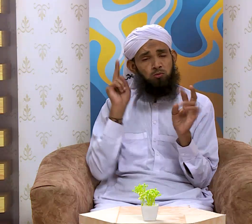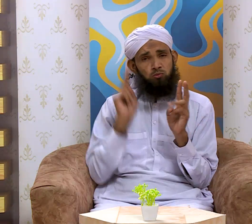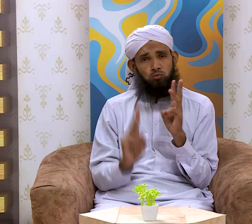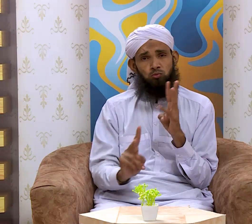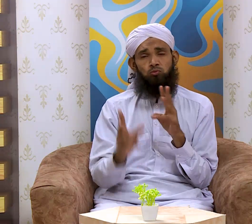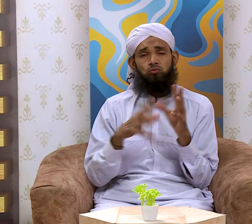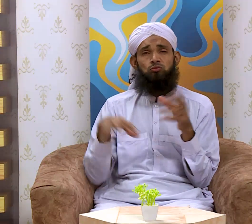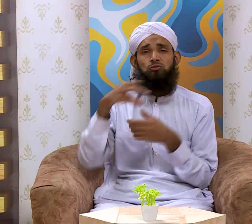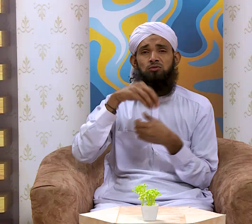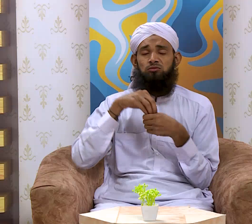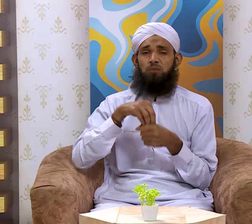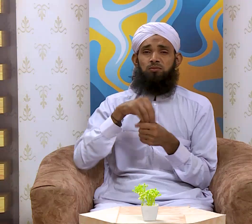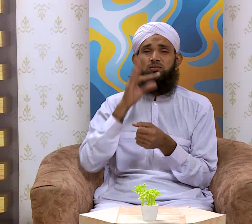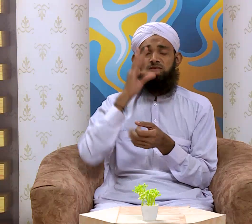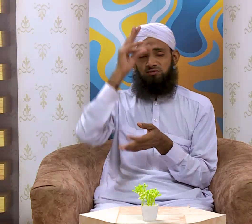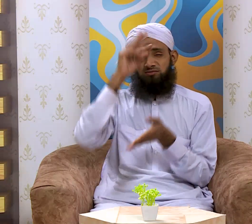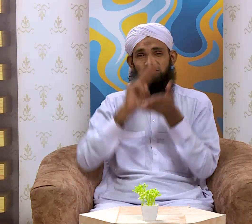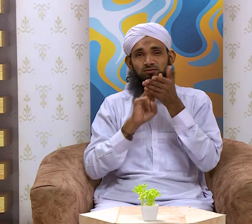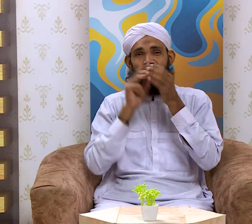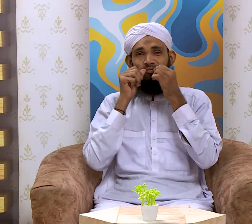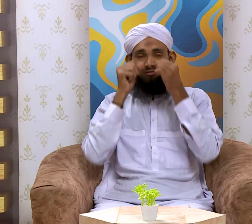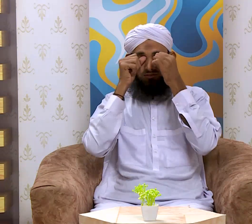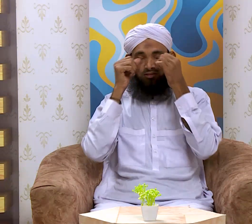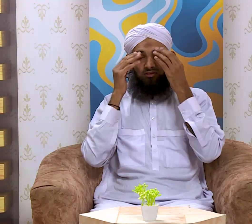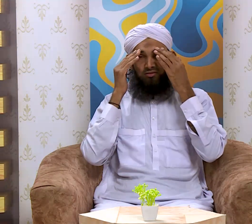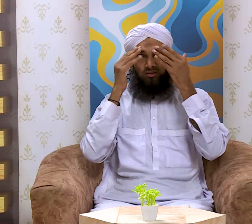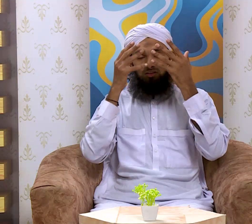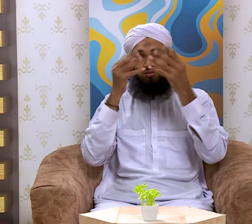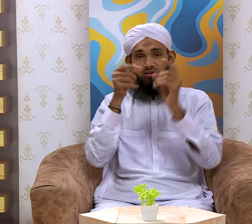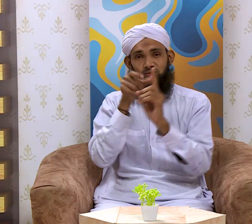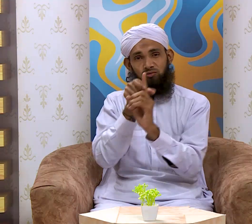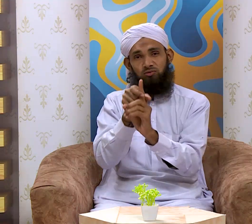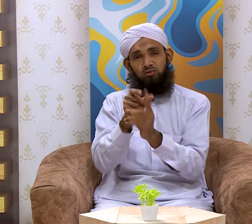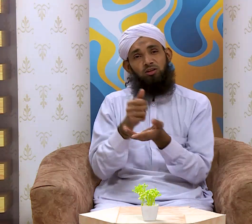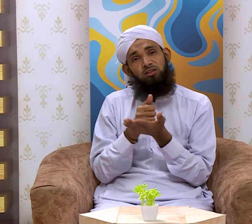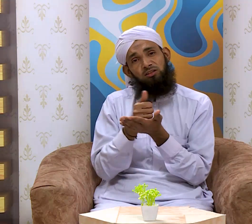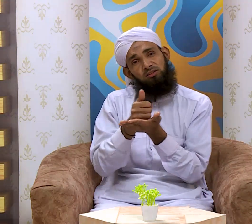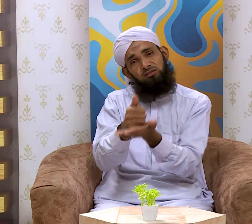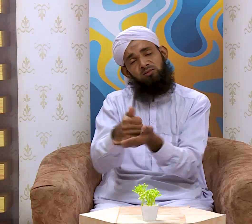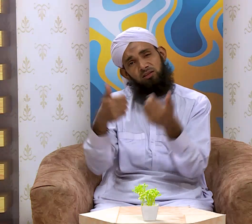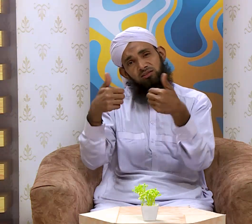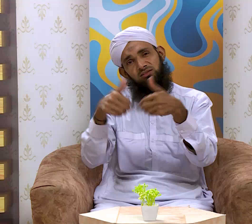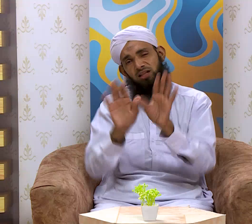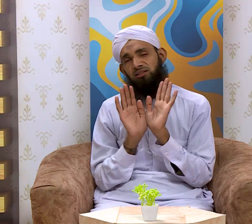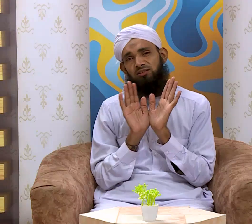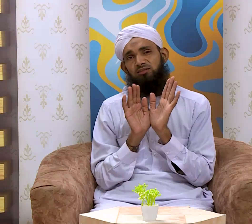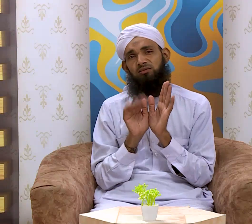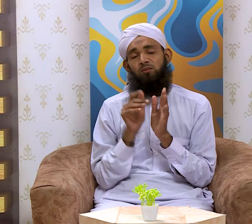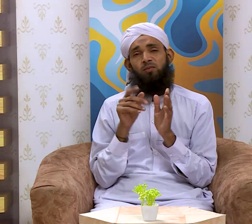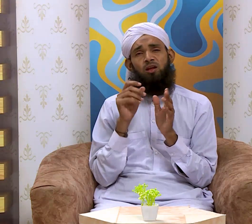علم اپنے حبیب اکرم صلی اللہ علیہ وآلہ وبارک وسلم کو عطا فرما دیا۔ ہزارہا